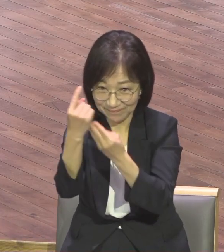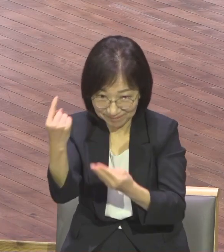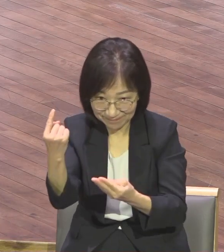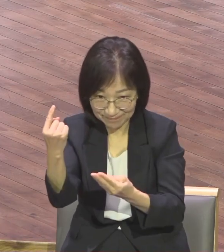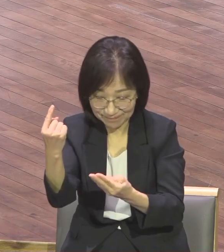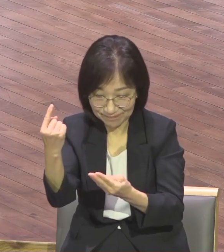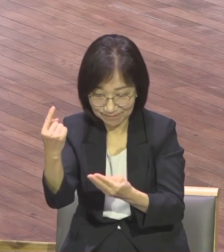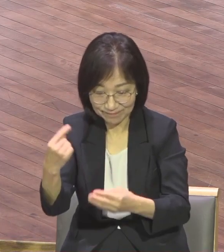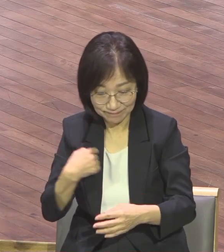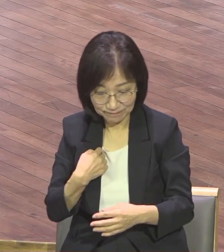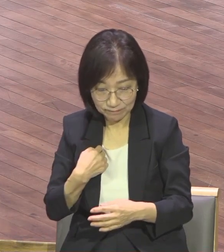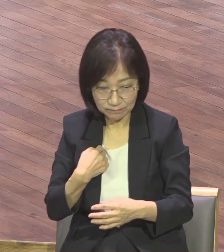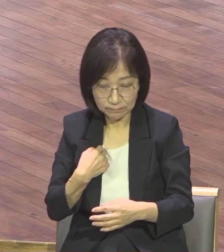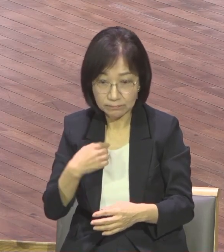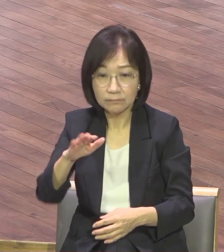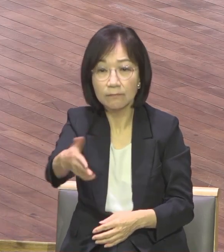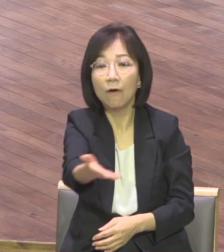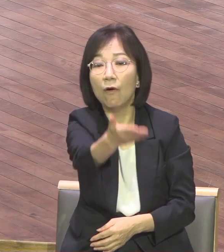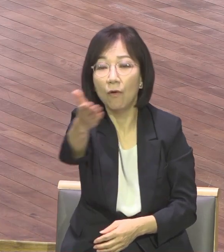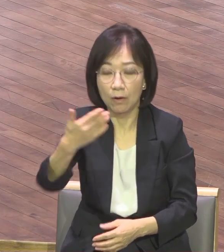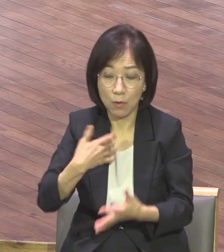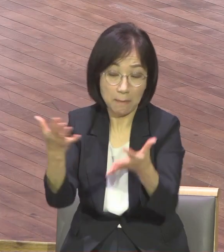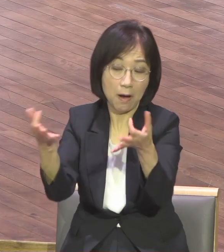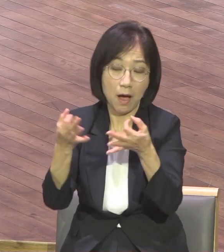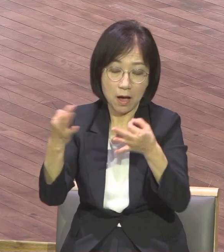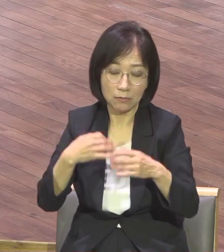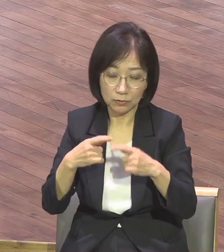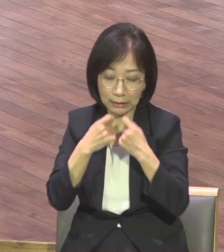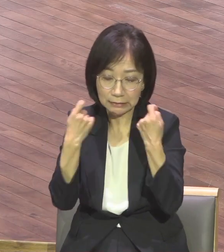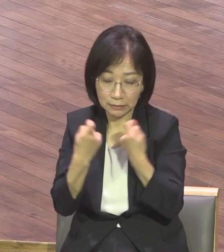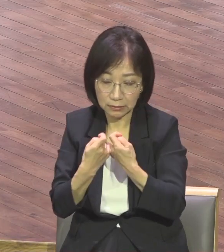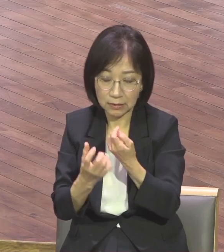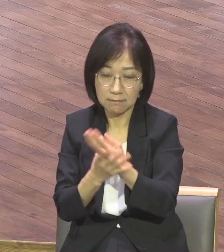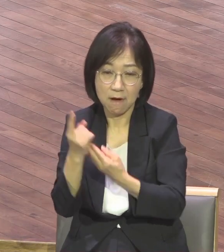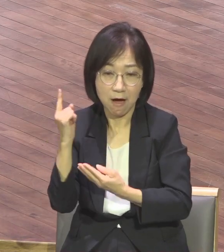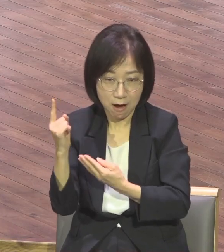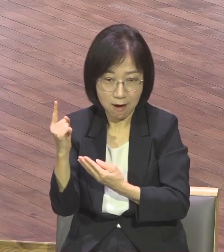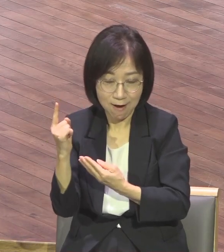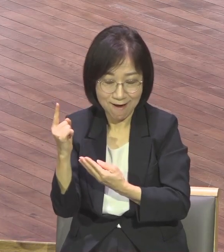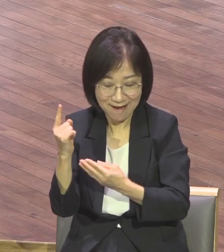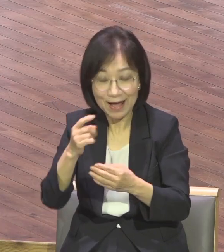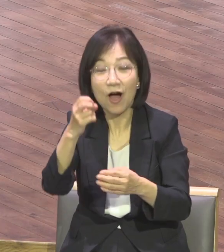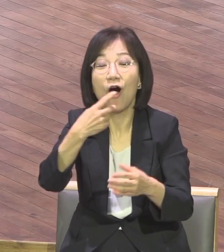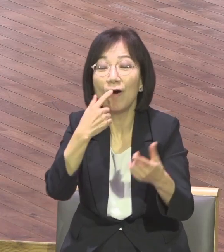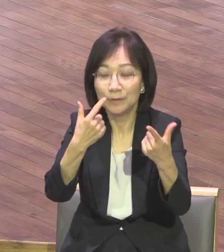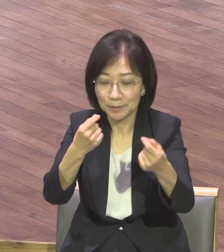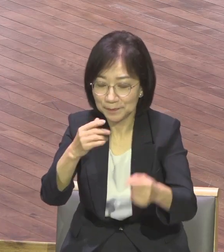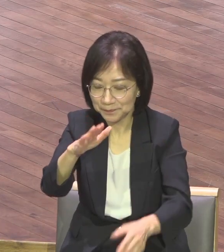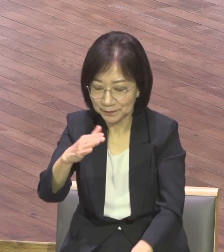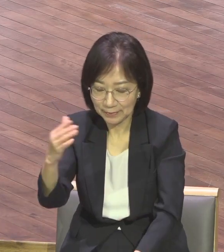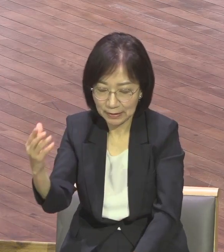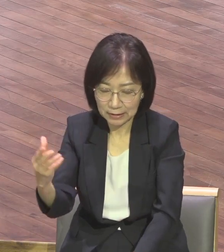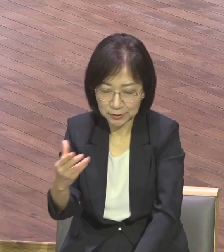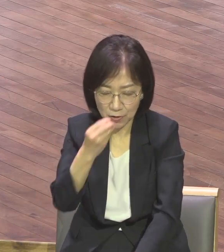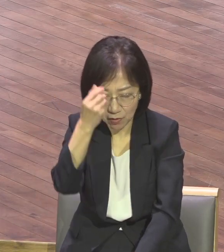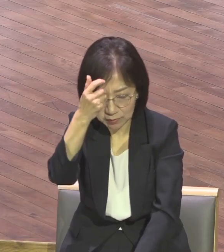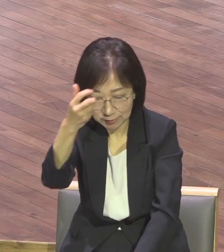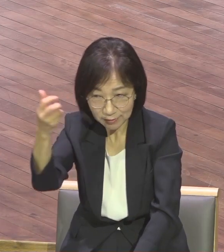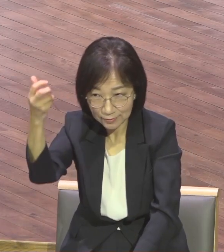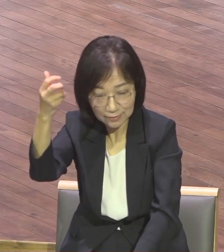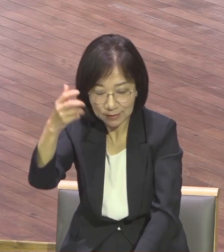되라. 성부 성자 성령이 하나인데, 응? 하나님도 한 분이요, 예수도 한 분이요, 성령도 한